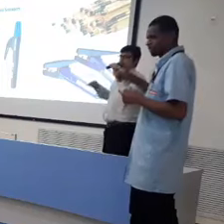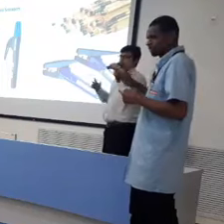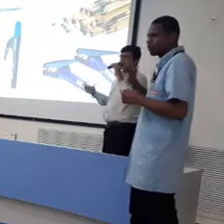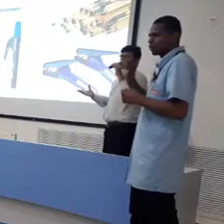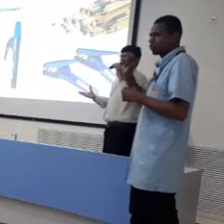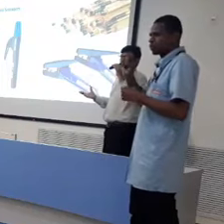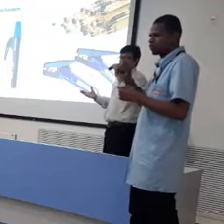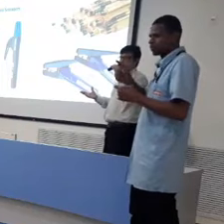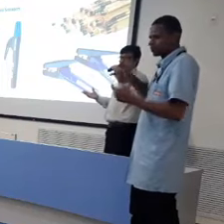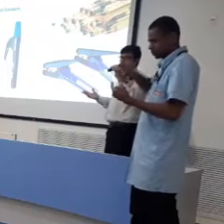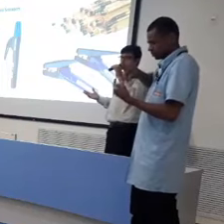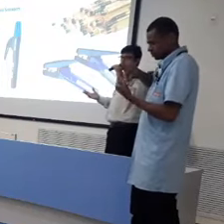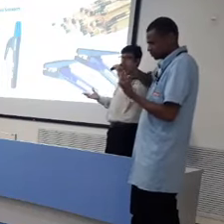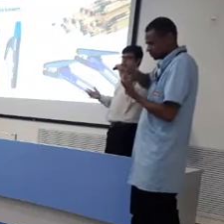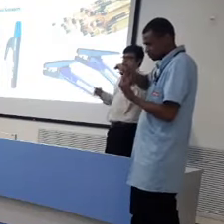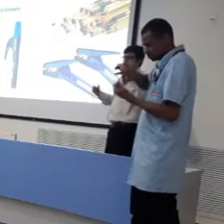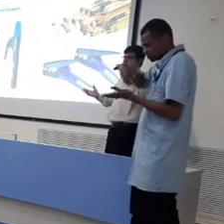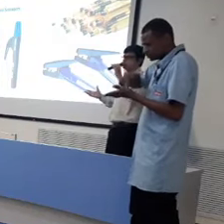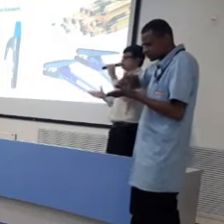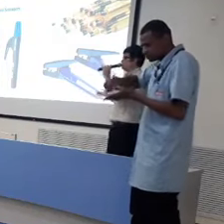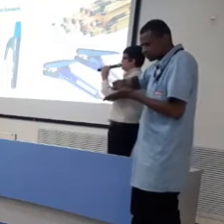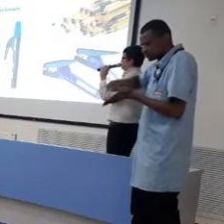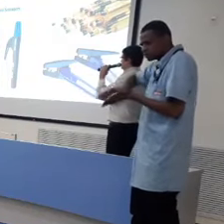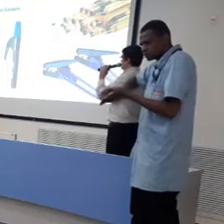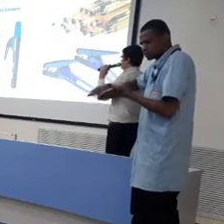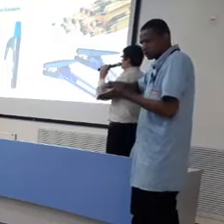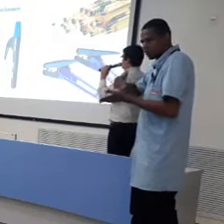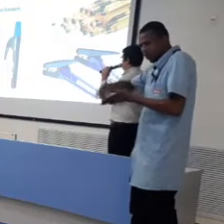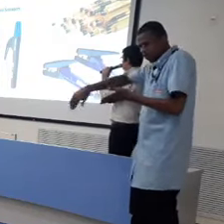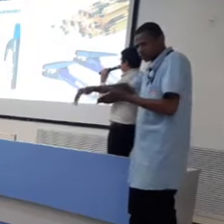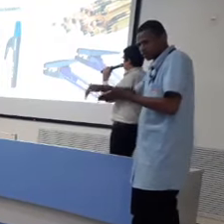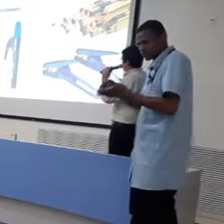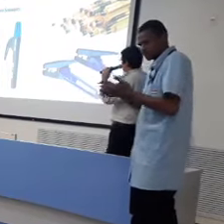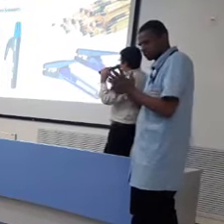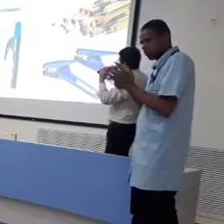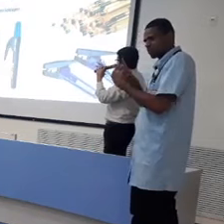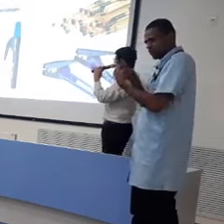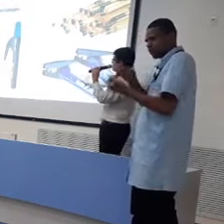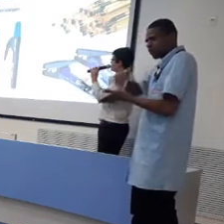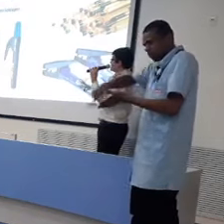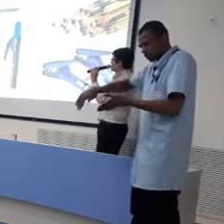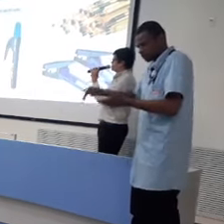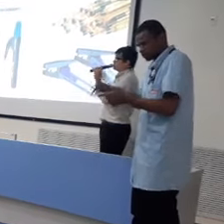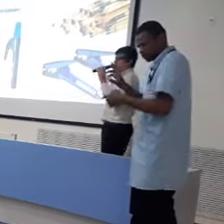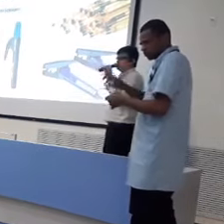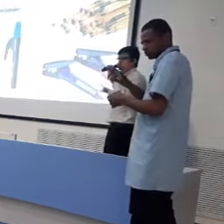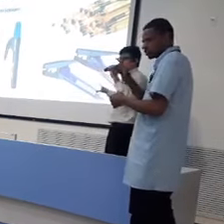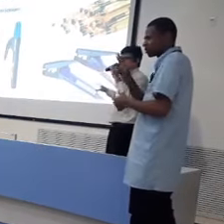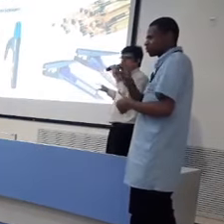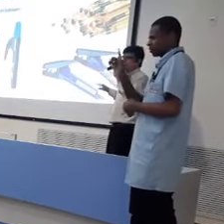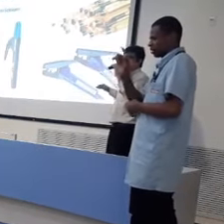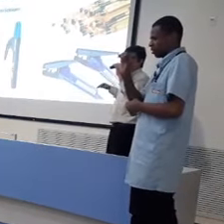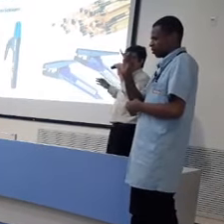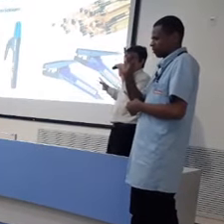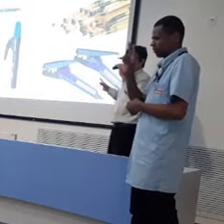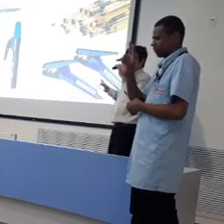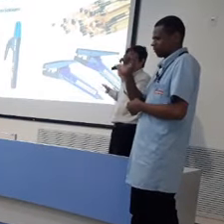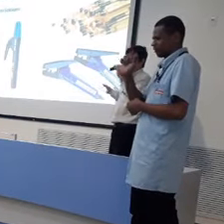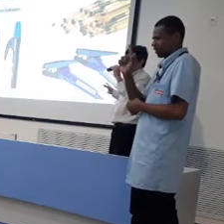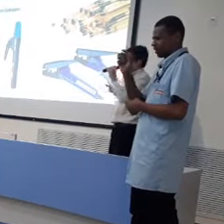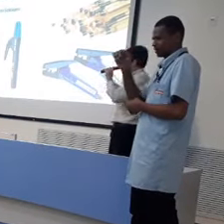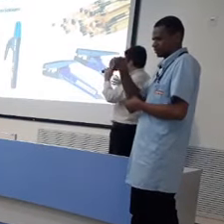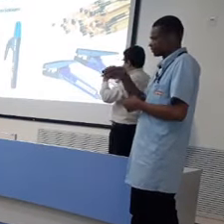goivagem ou para grafite, né? O pessoal preferir. Então, ela é bem diferente das tochas convencionais do mercado que existem